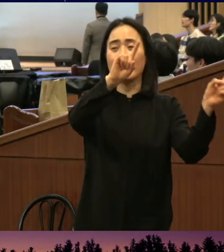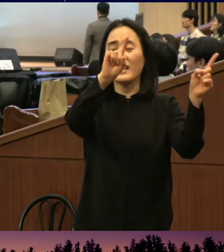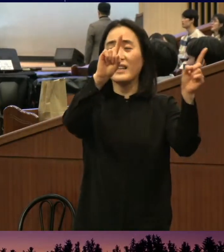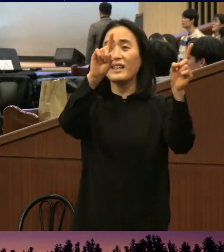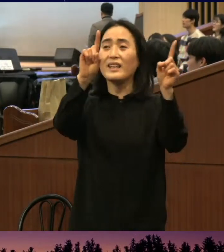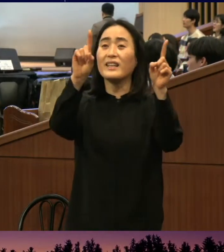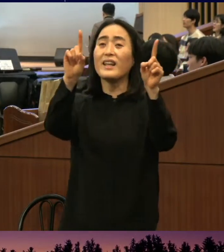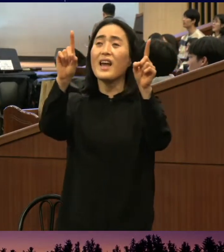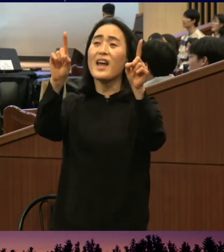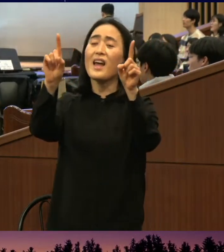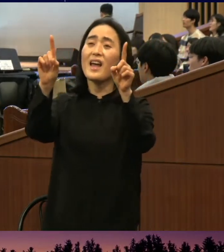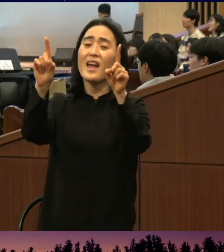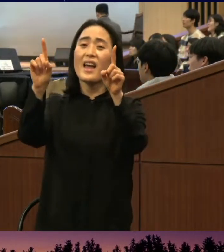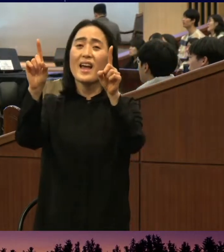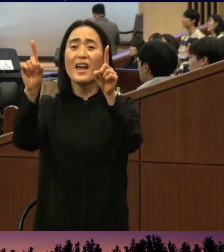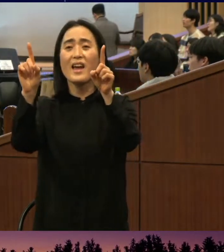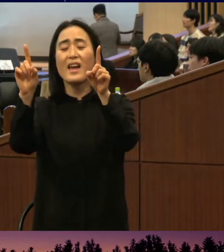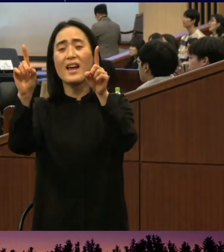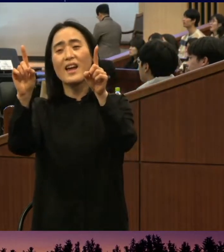일으키시네.